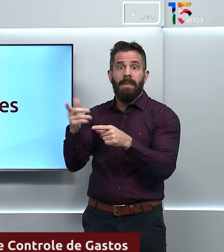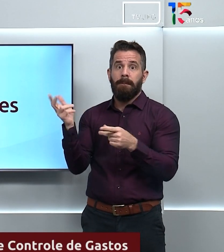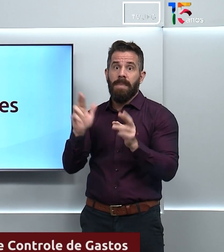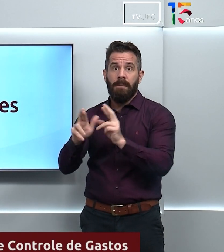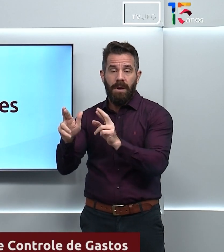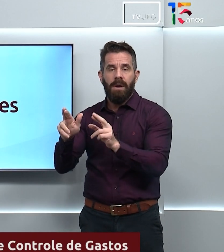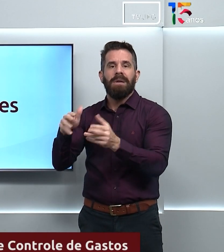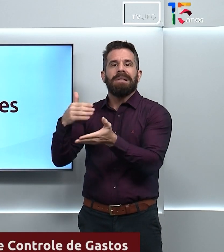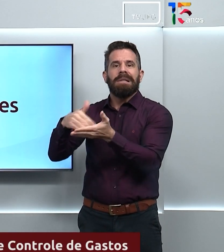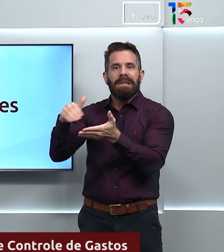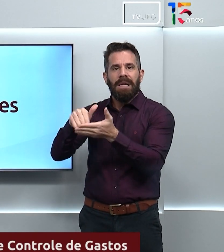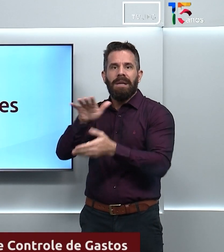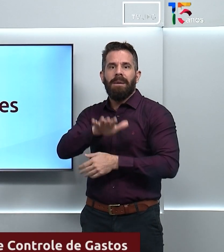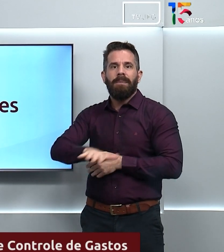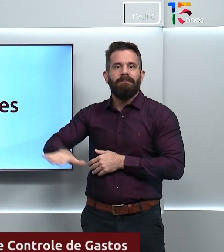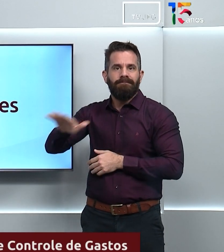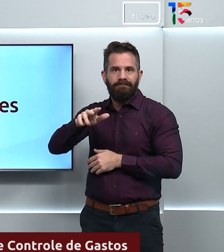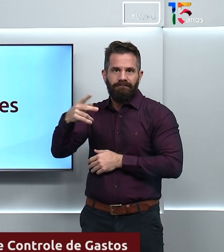de Administração.